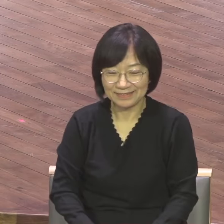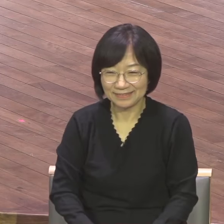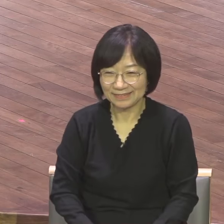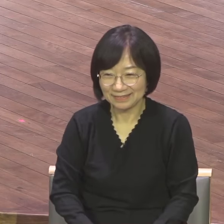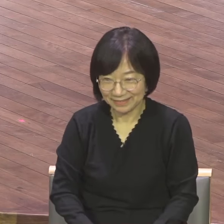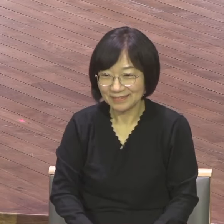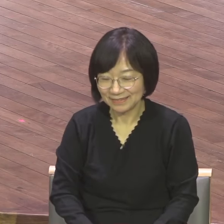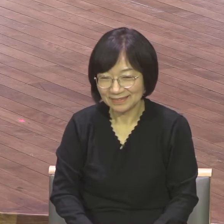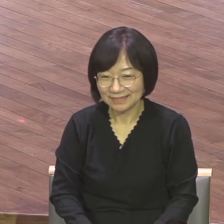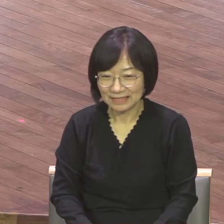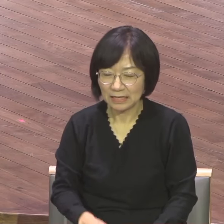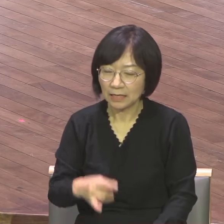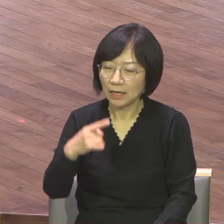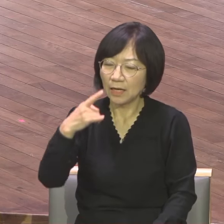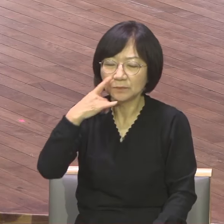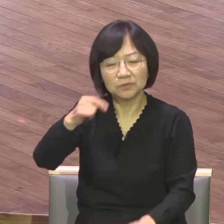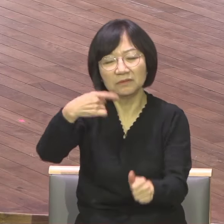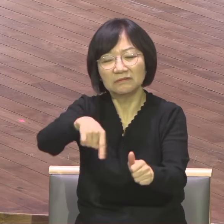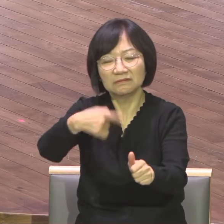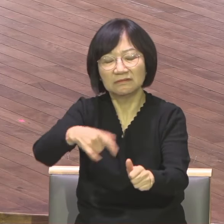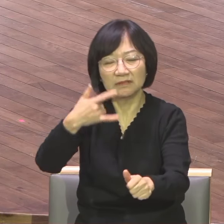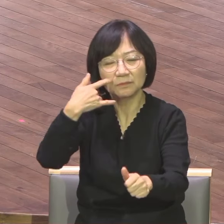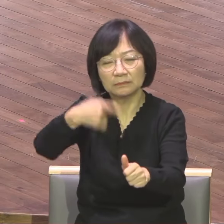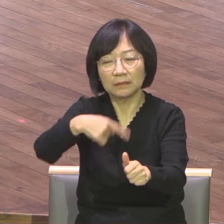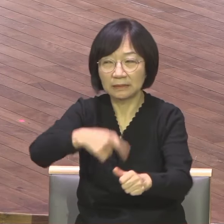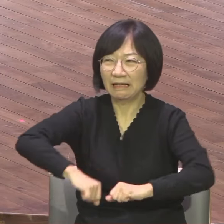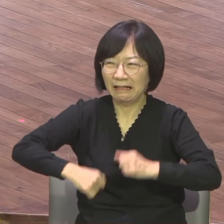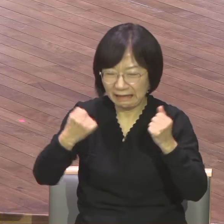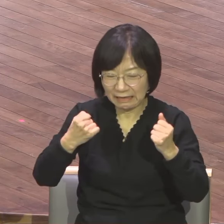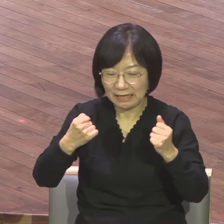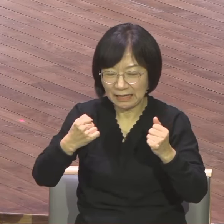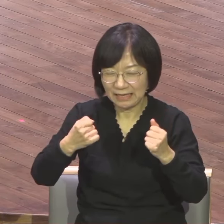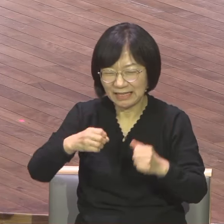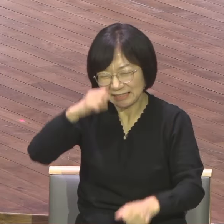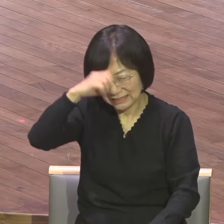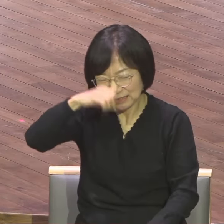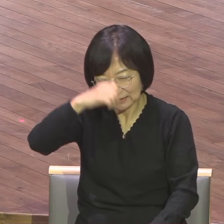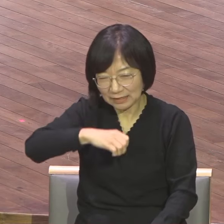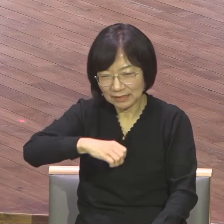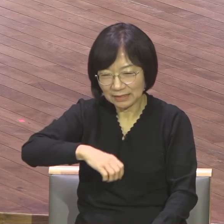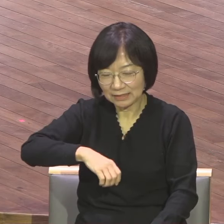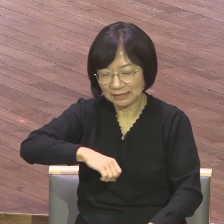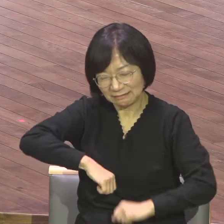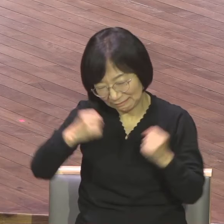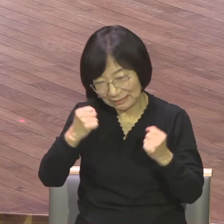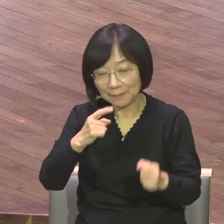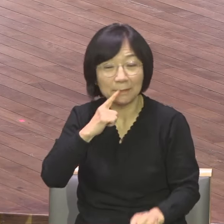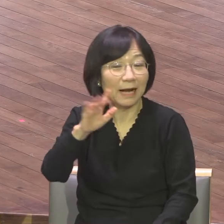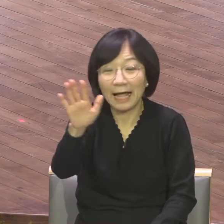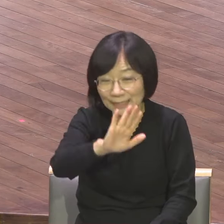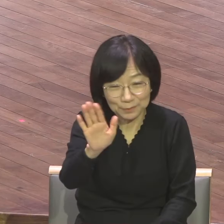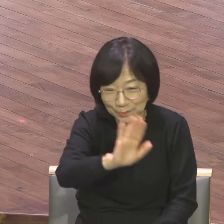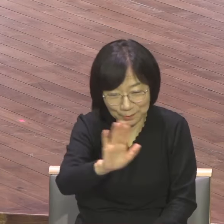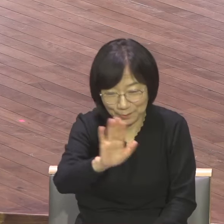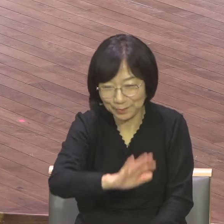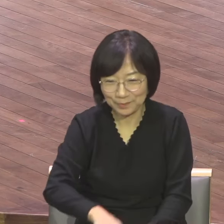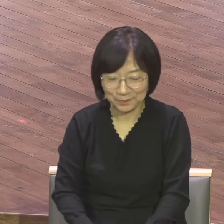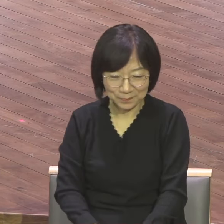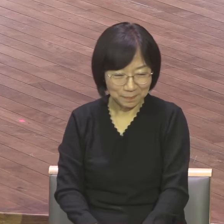말씀에 순종하는 것만 말한 것이 아니에요. 제가 서론에 밝혔잖아요. 솔로몬이 쓴 이 잠언의